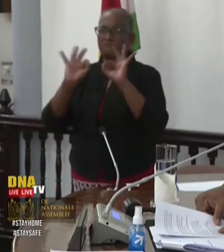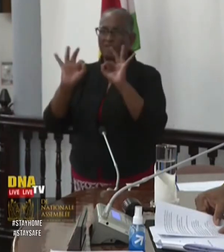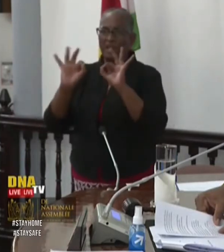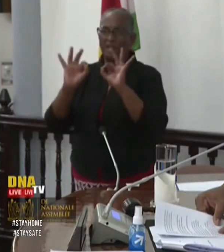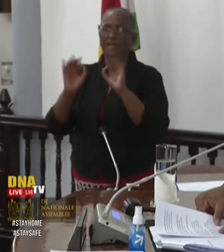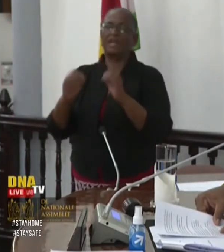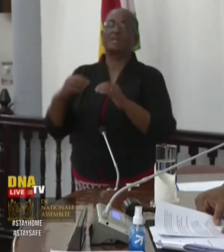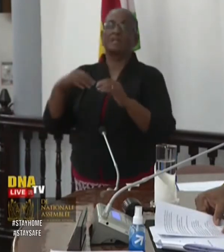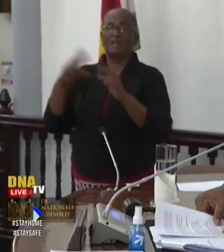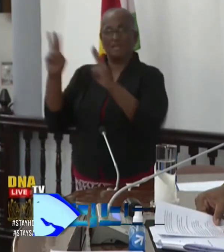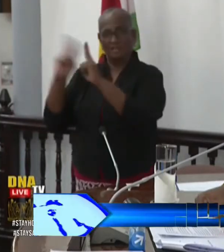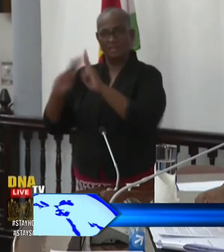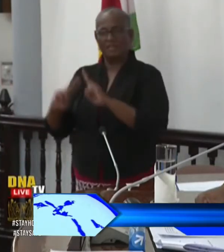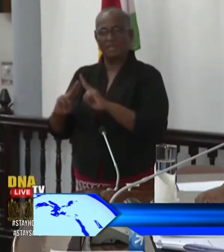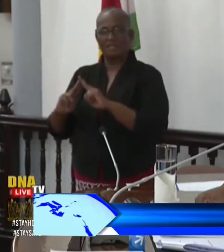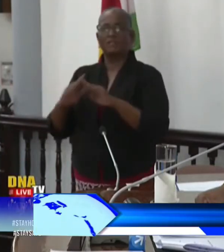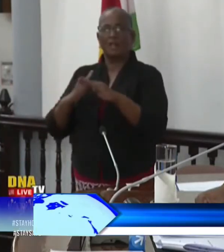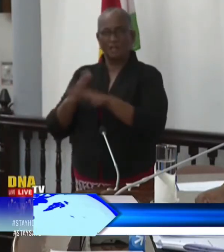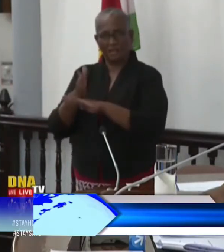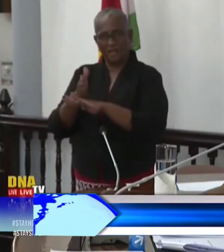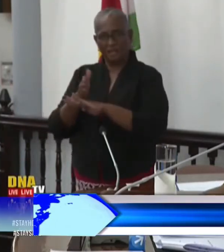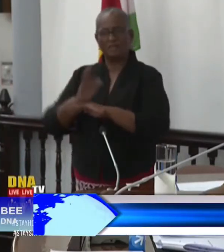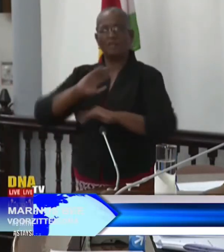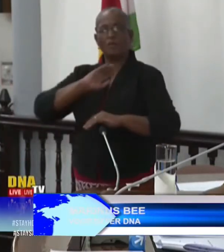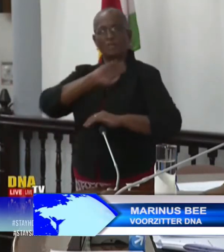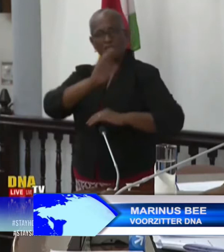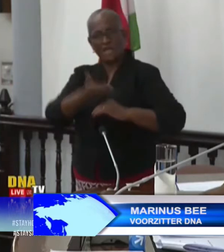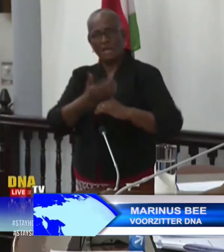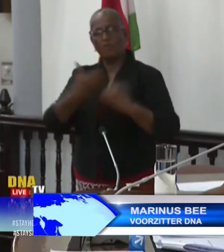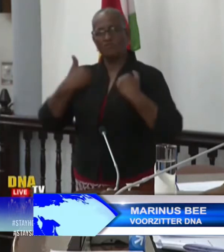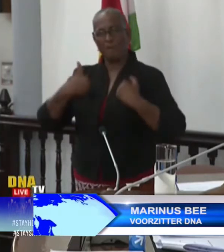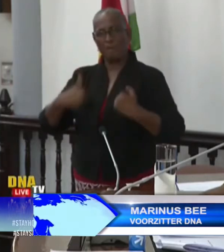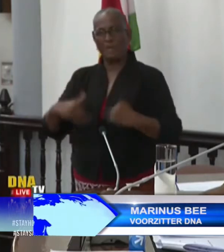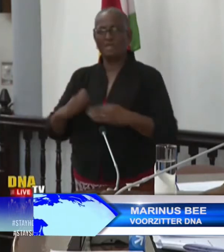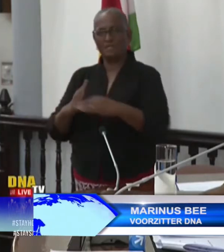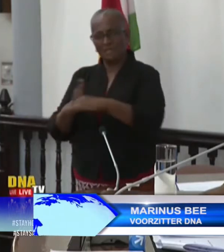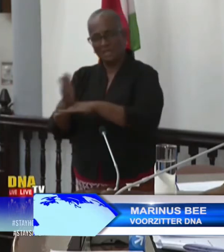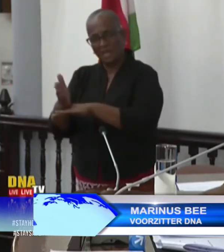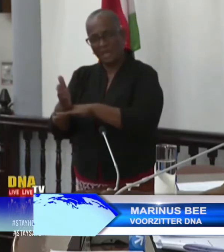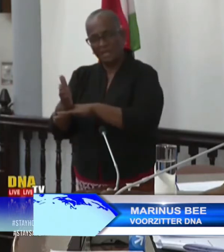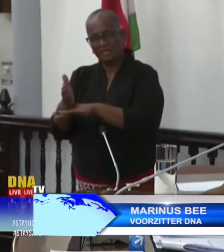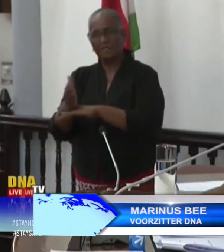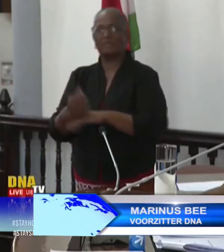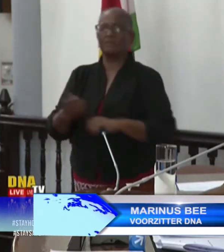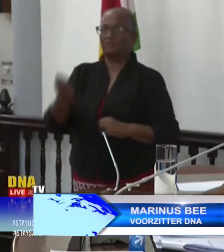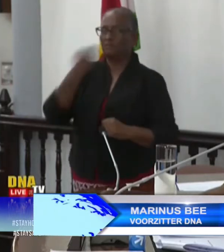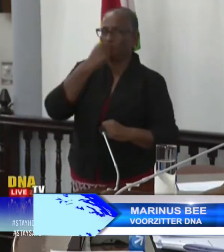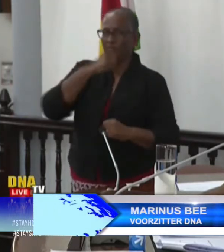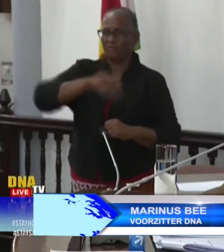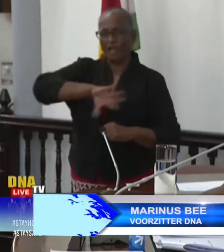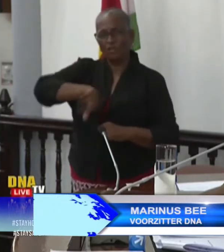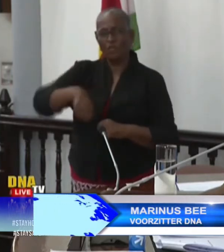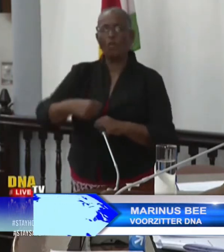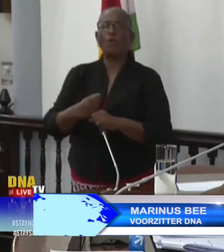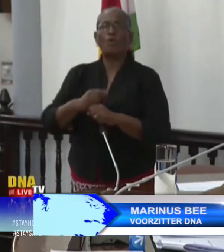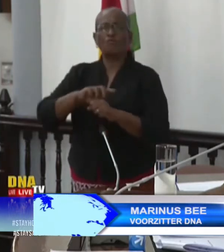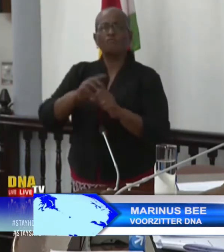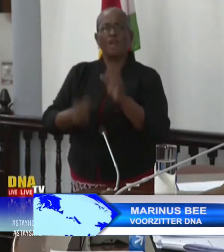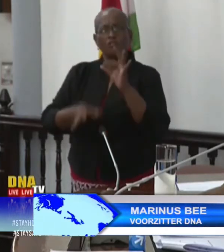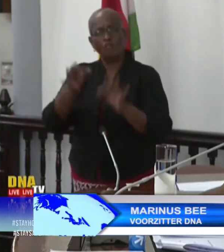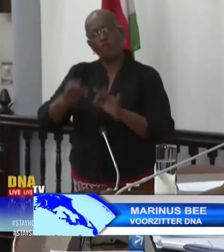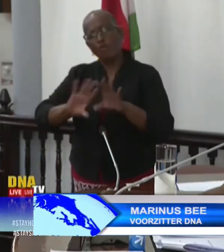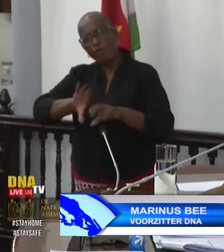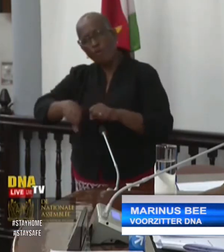en internationaal recht, beschermen van mensenrechten, leveren van humanitaire hulp en bevorderen van